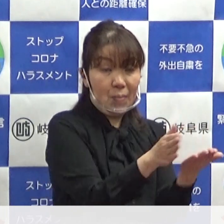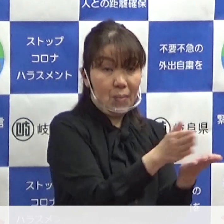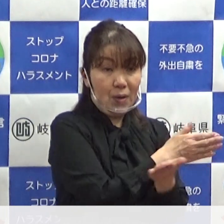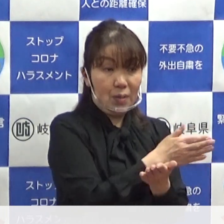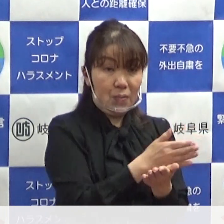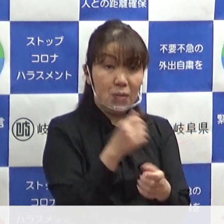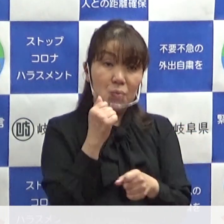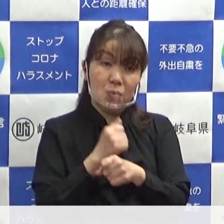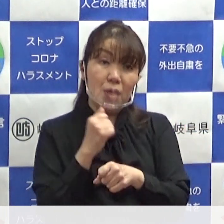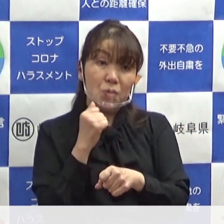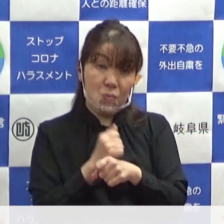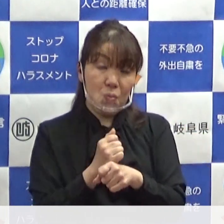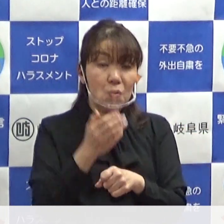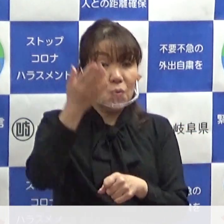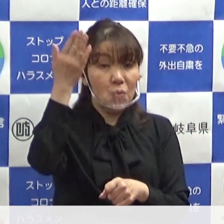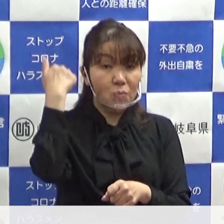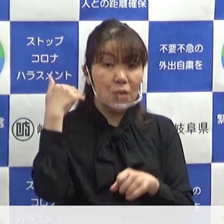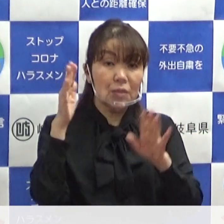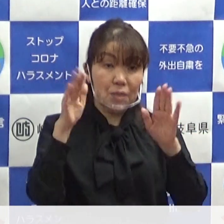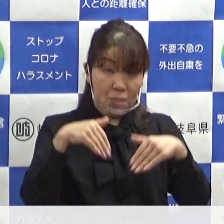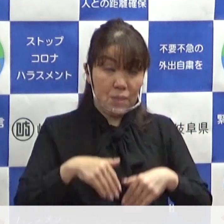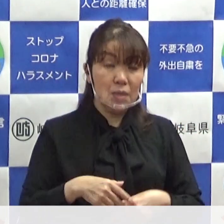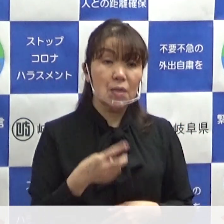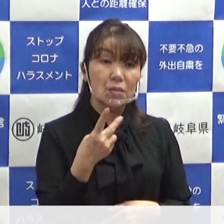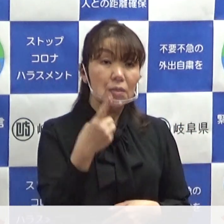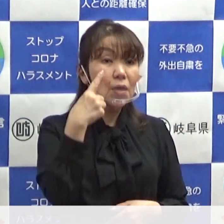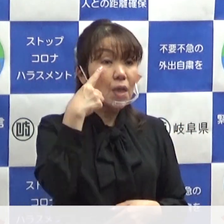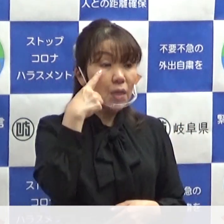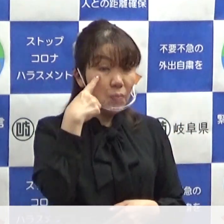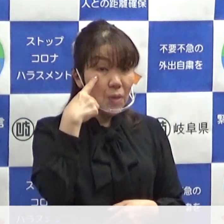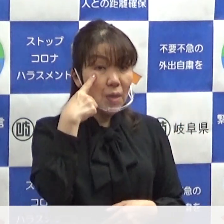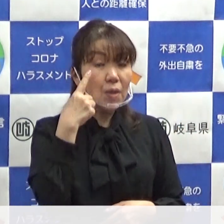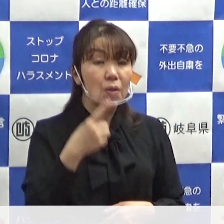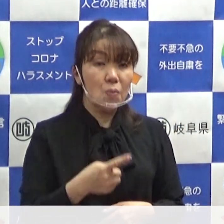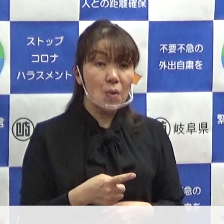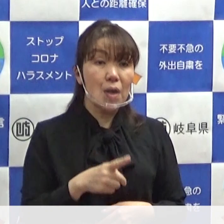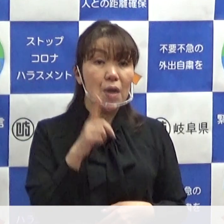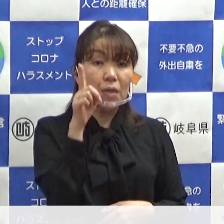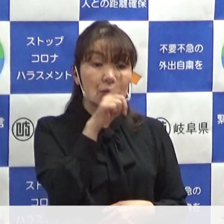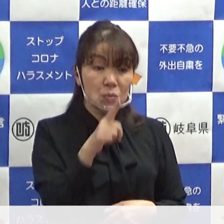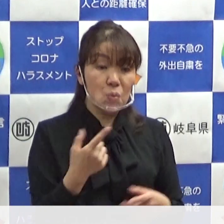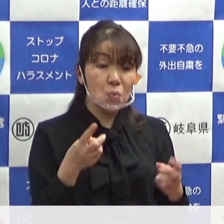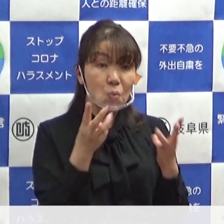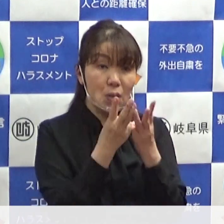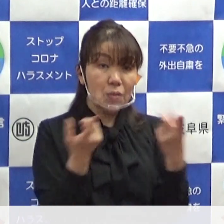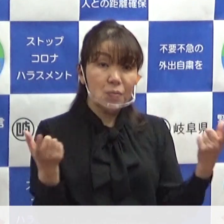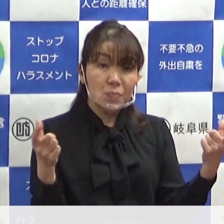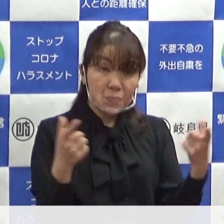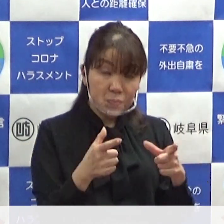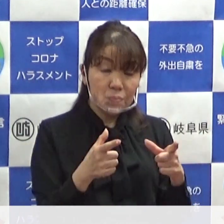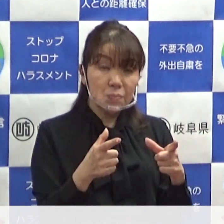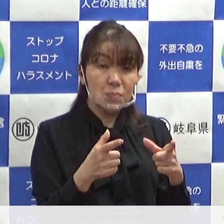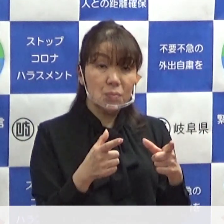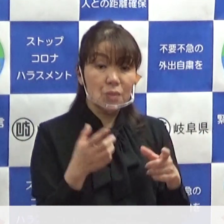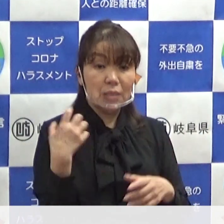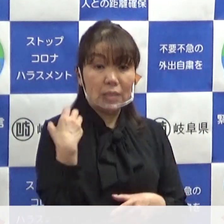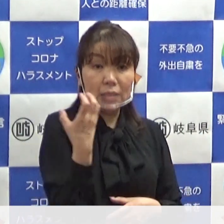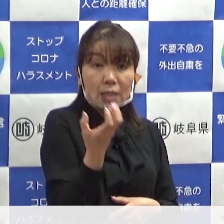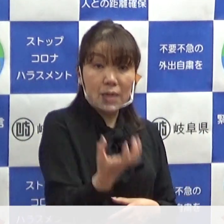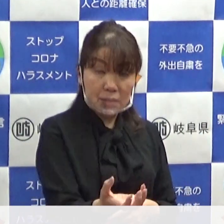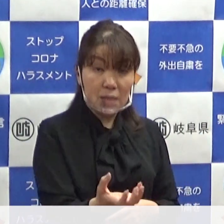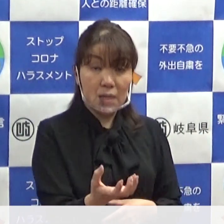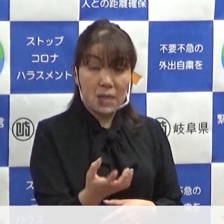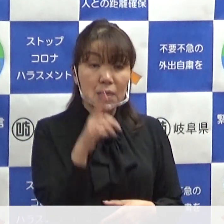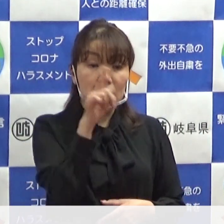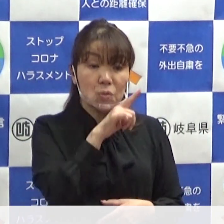あ、そういう作業をかつてやりました。それから2回目が人口減少ですね。要するにその担い手人